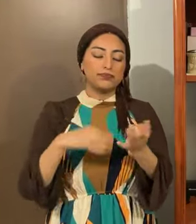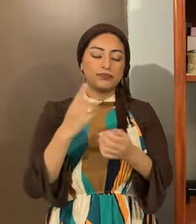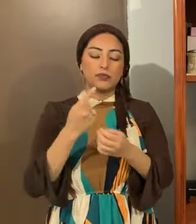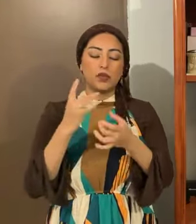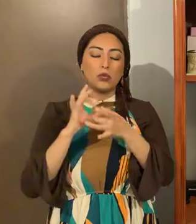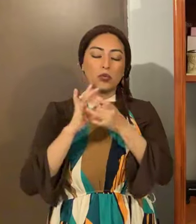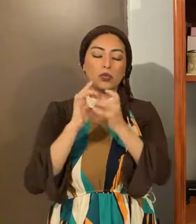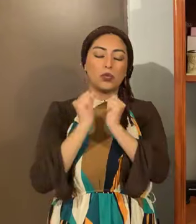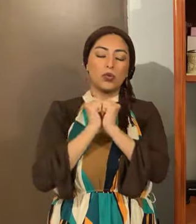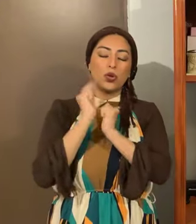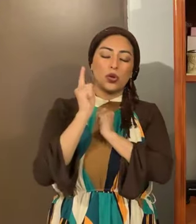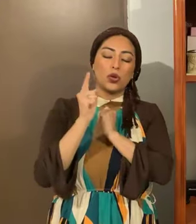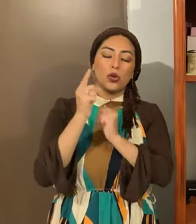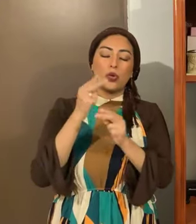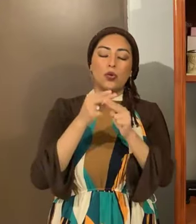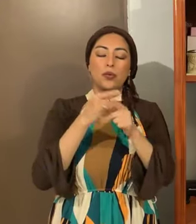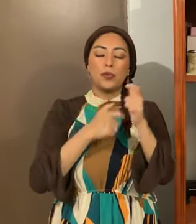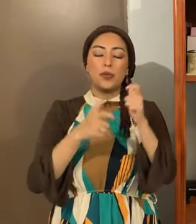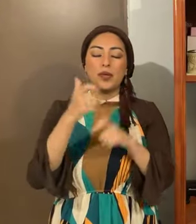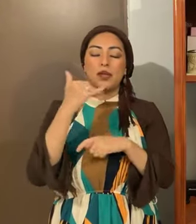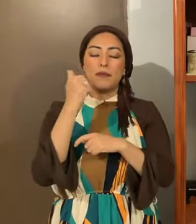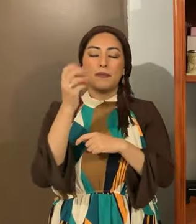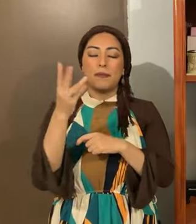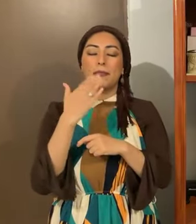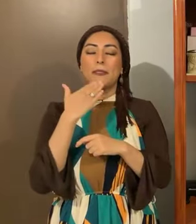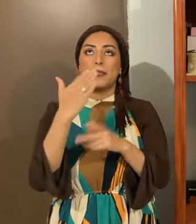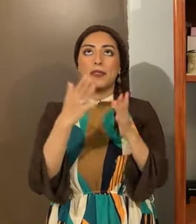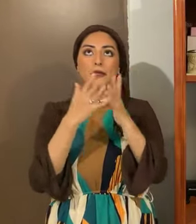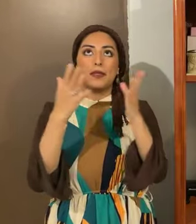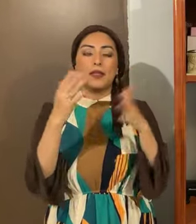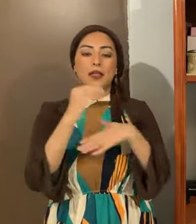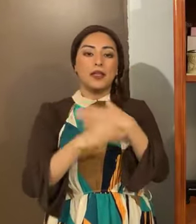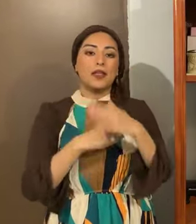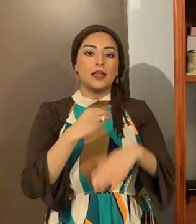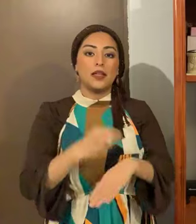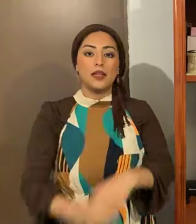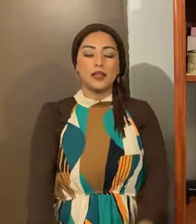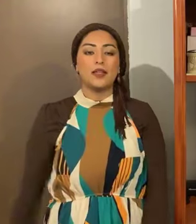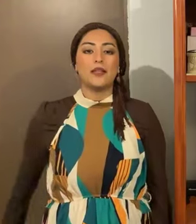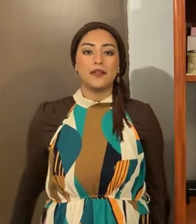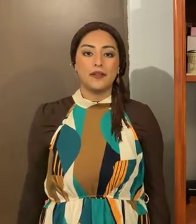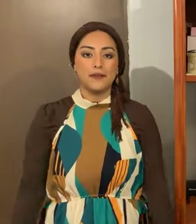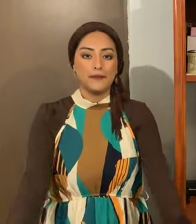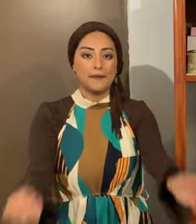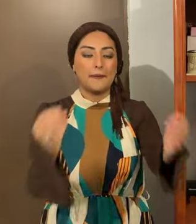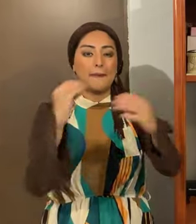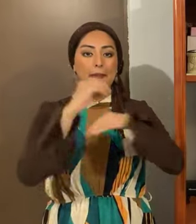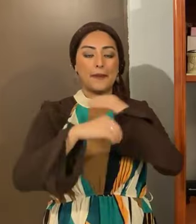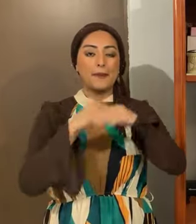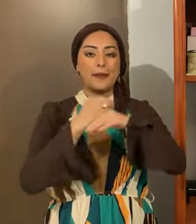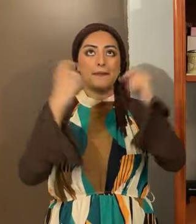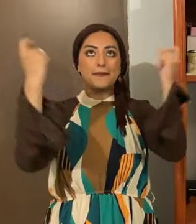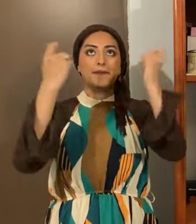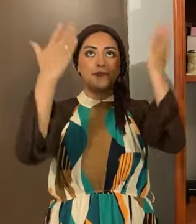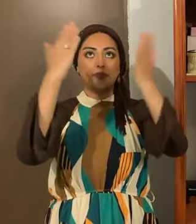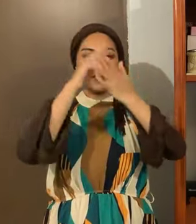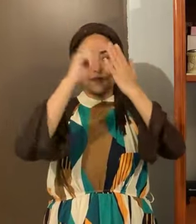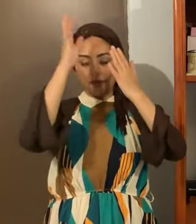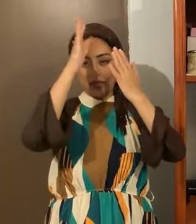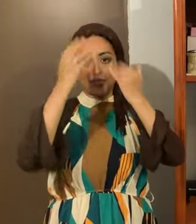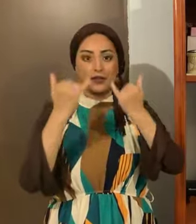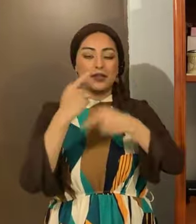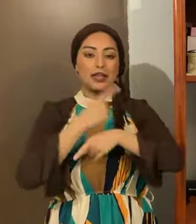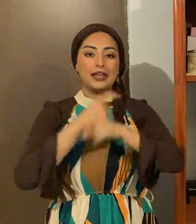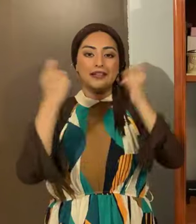tu preciosa voz. En el nombre de nuestro don Yahshua Mashiach, Omen, Beomen. Y exaltamos al Eterno porque es